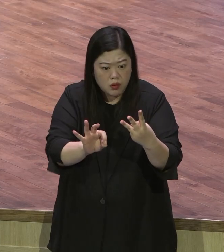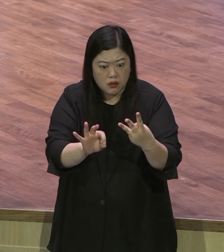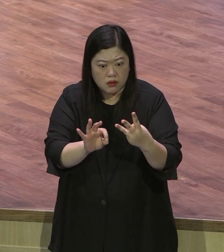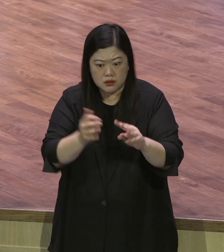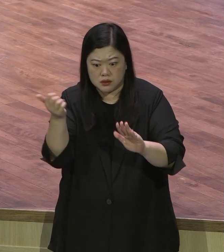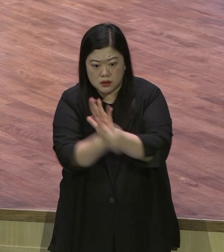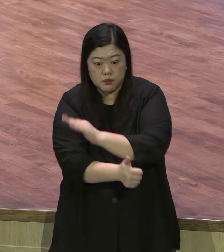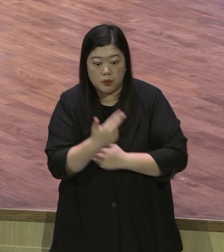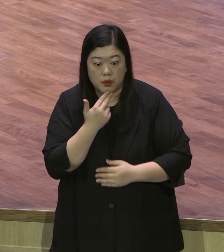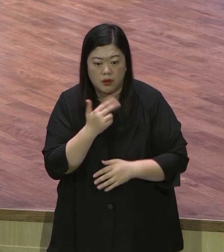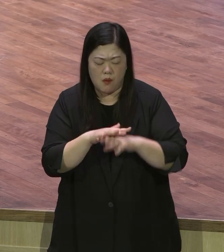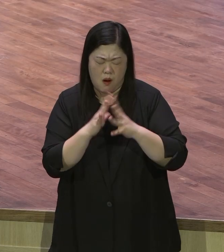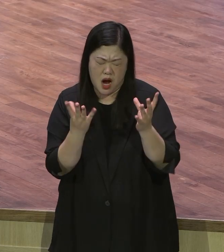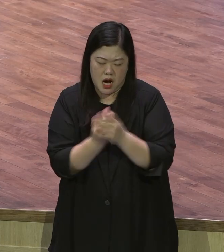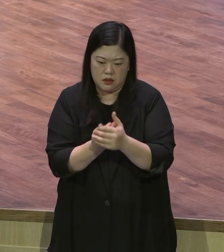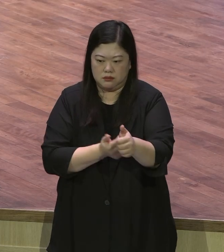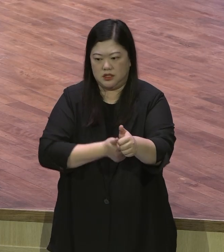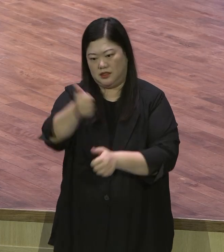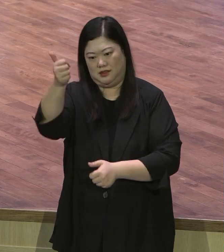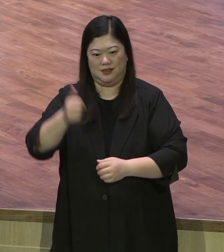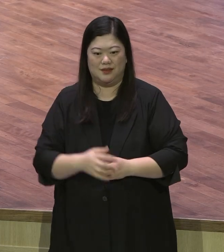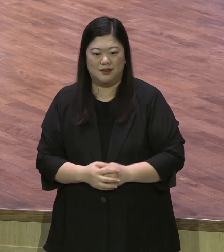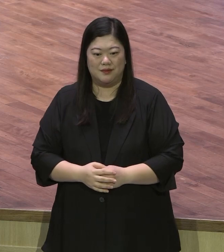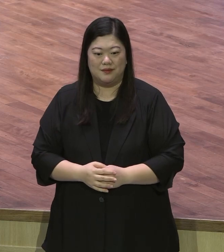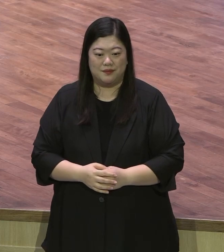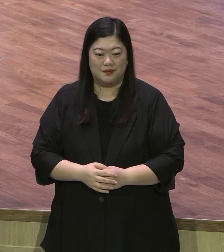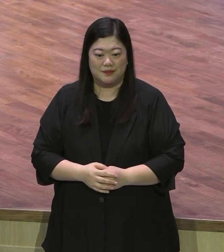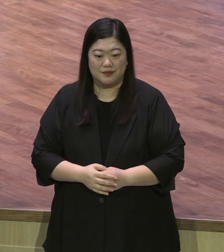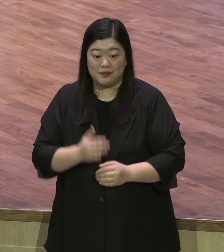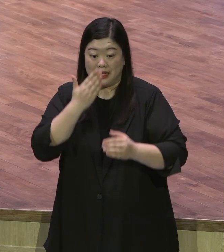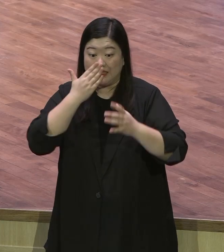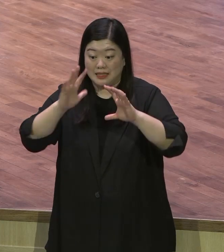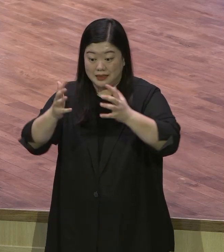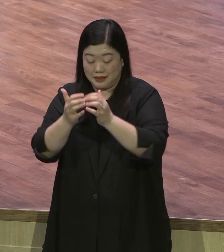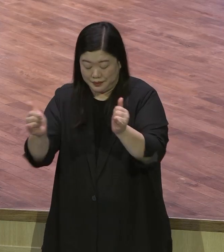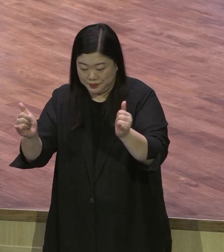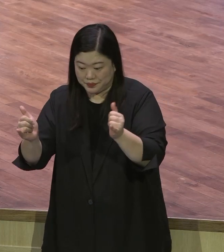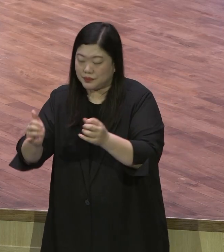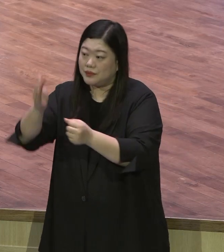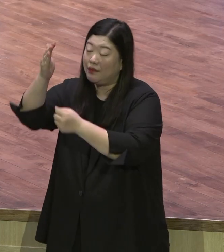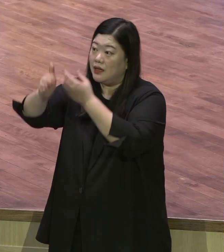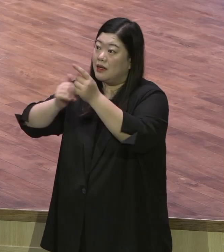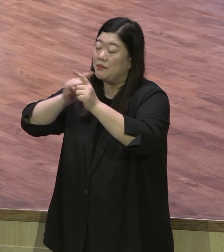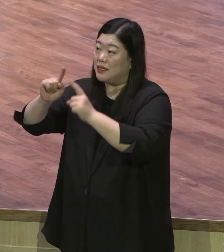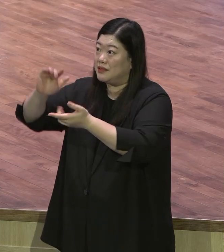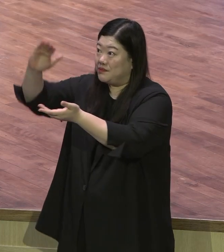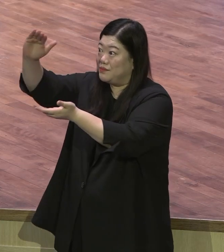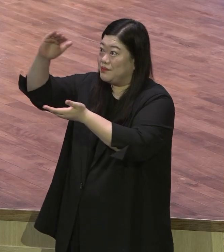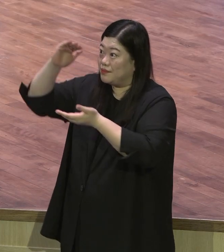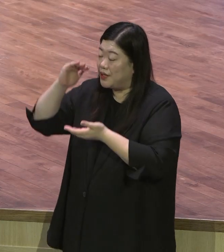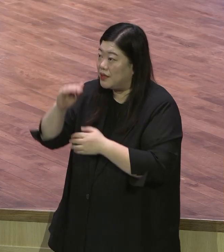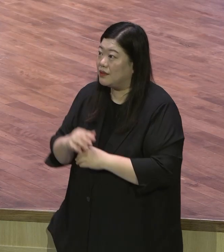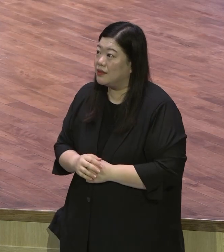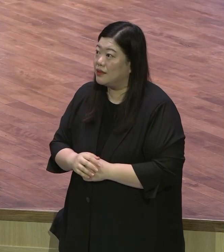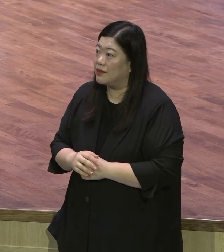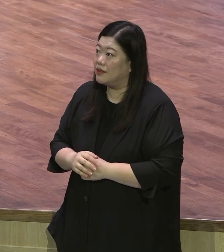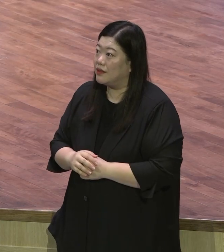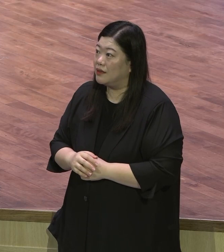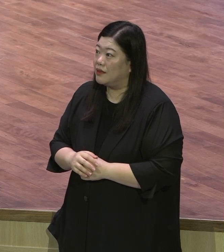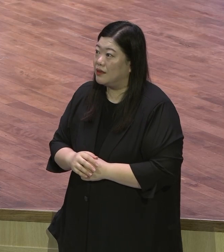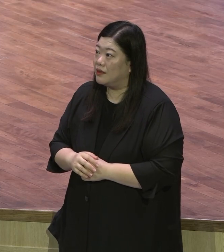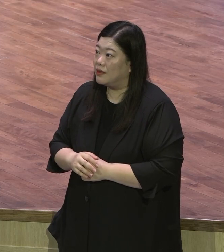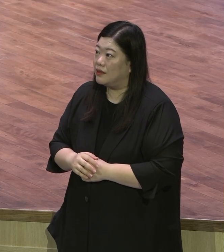승리하는 삶의 모습. 특별히 이런 동사의 순서를 보면 이스라엘 백성들이 하나님 말씀을 향하여 들을 때